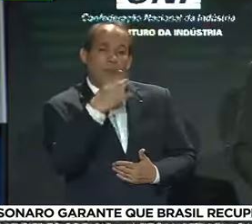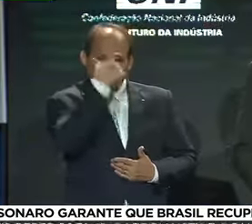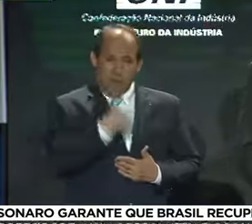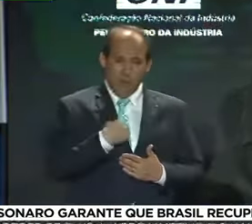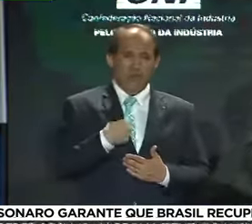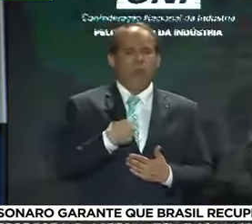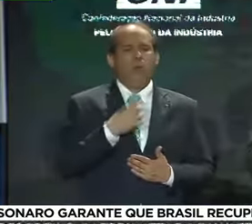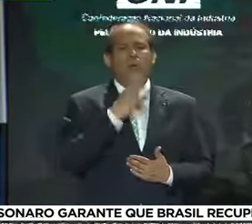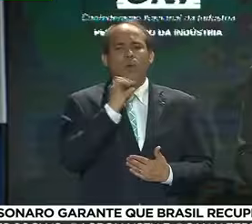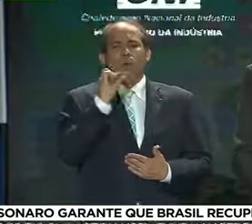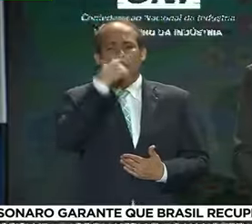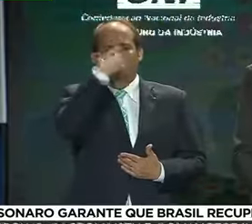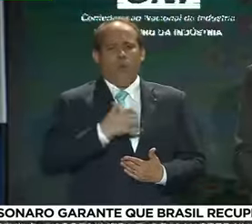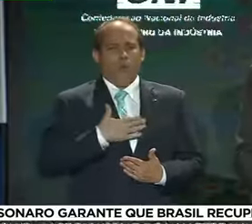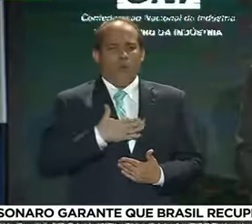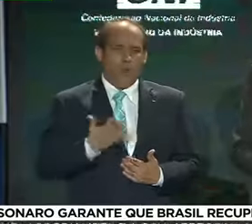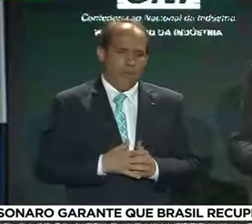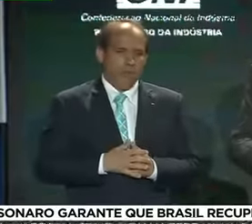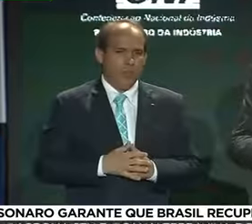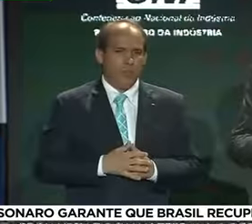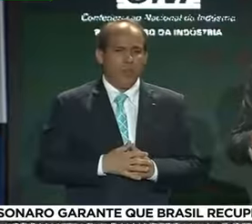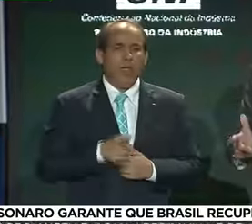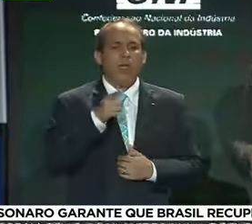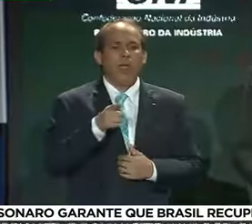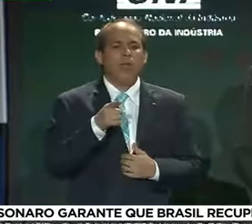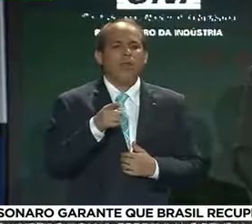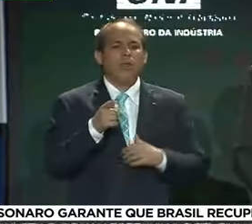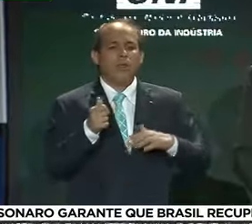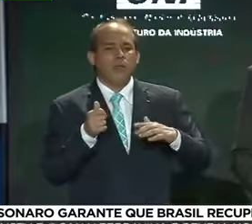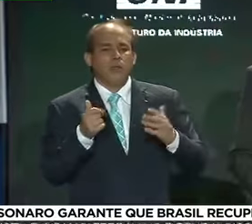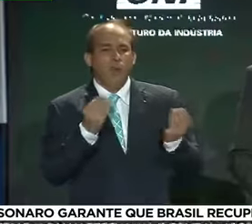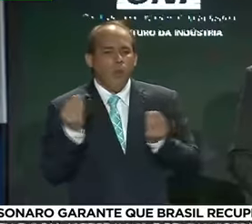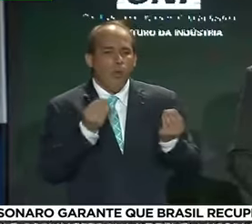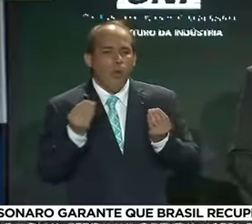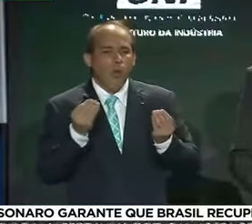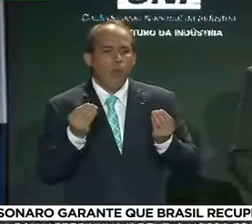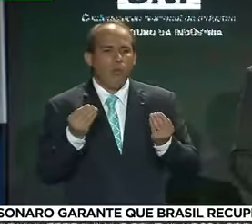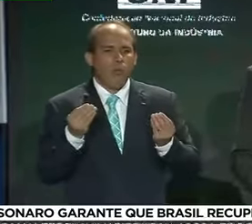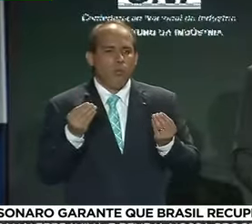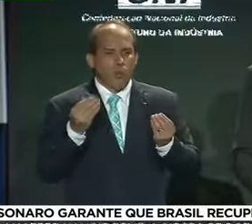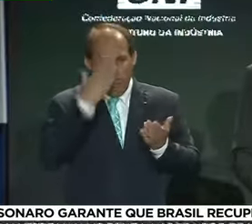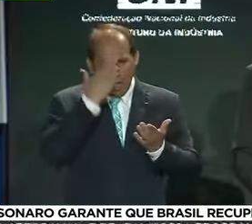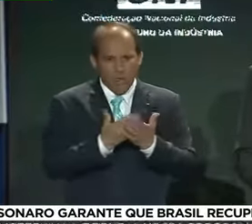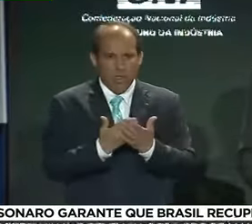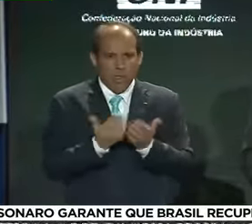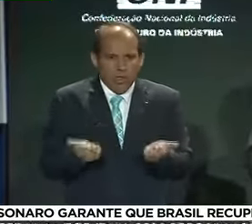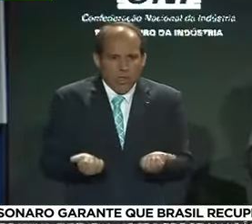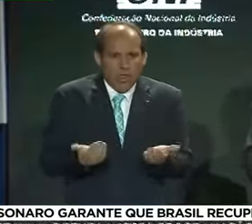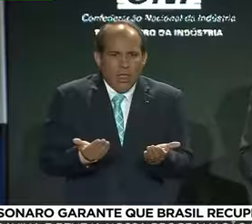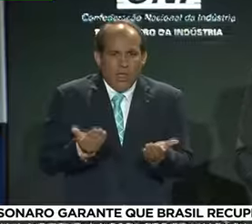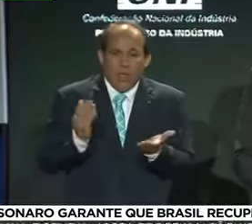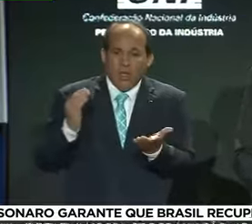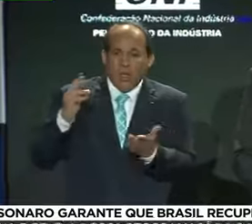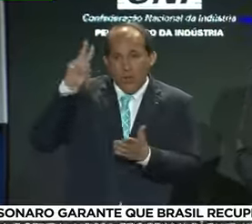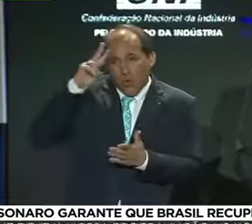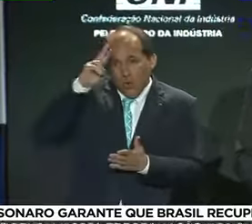pouco sabia quem eu era. E onde é que ele estava investindo, então, o seu passado e colocando à disposição no Brasil o